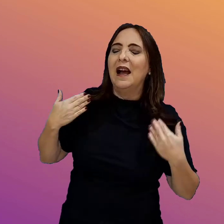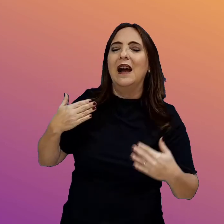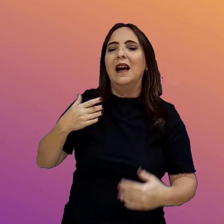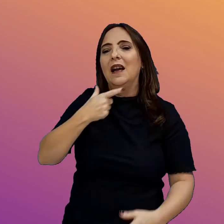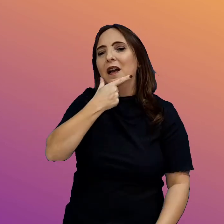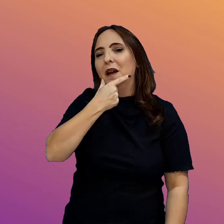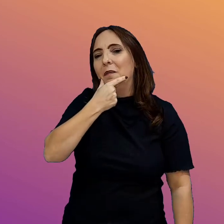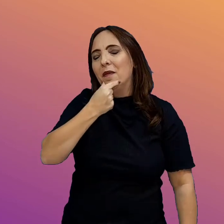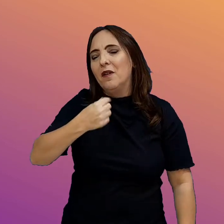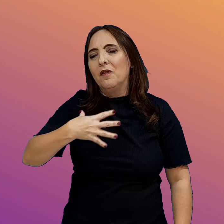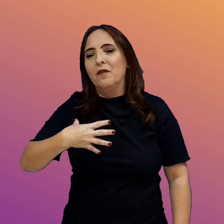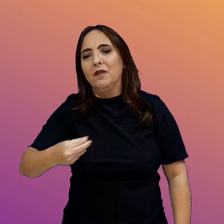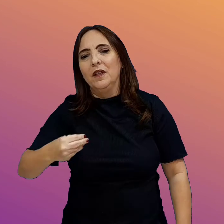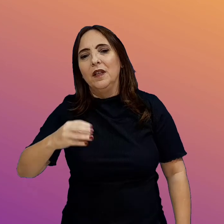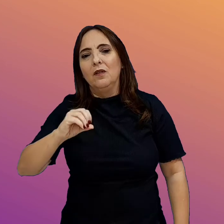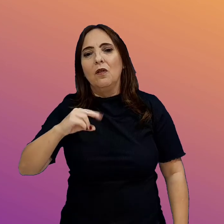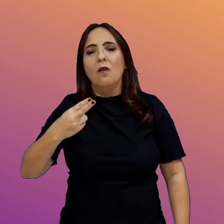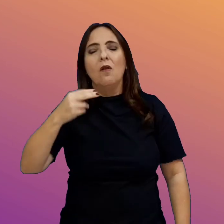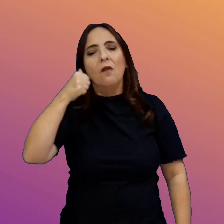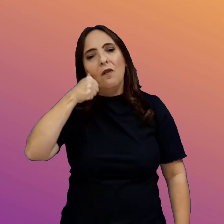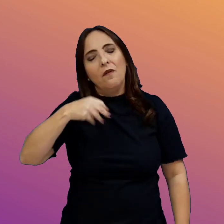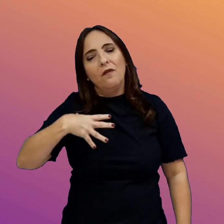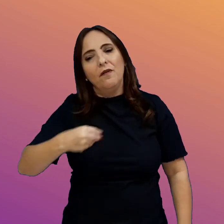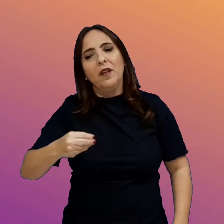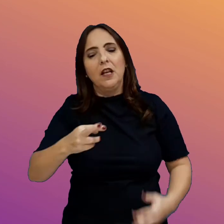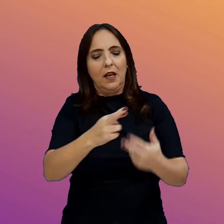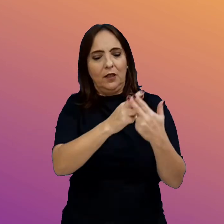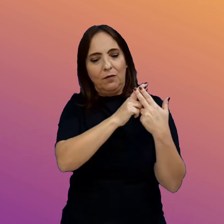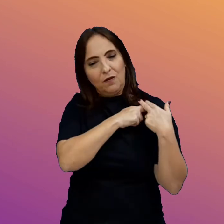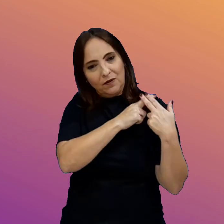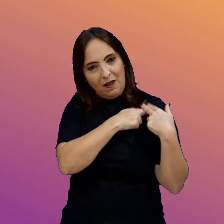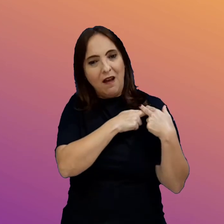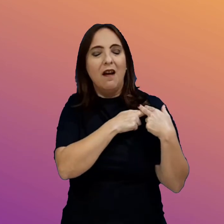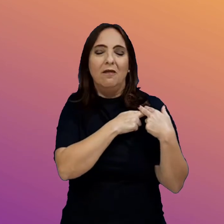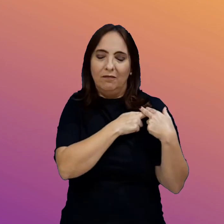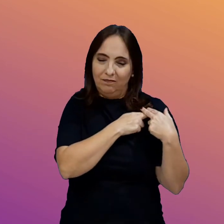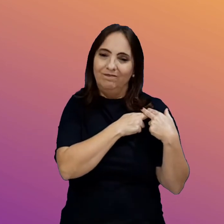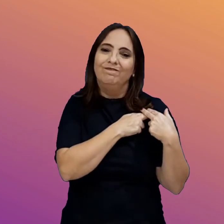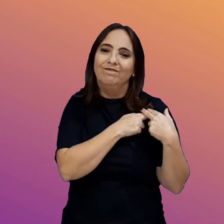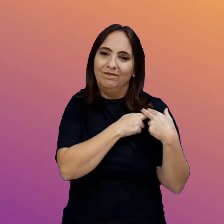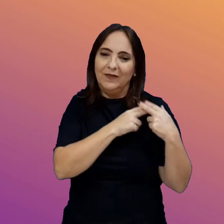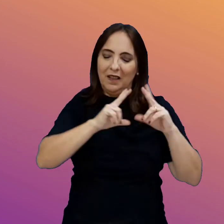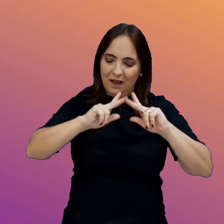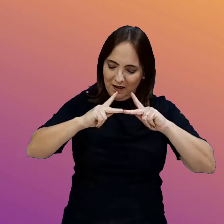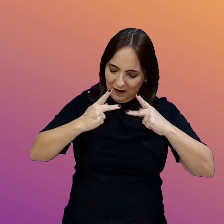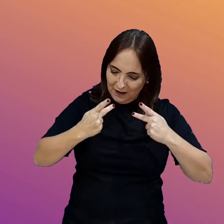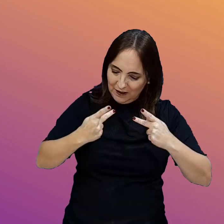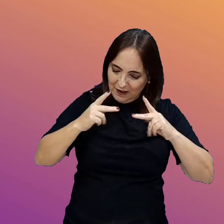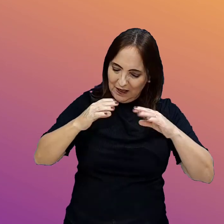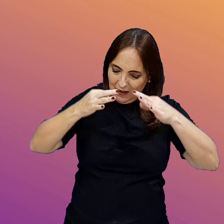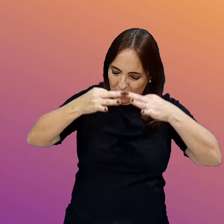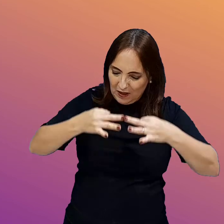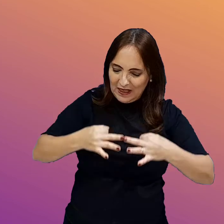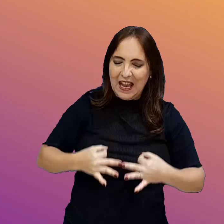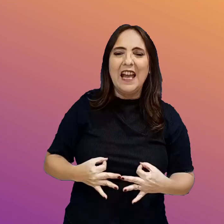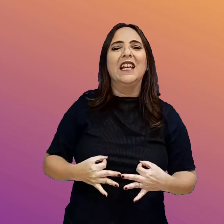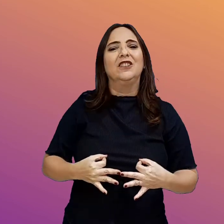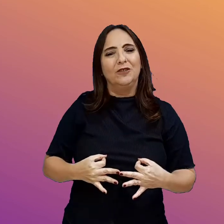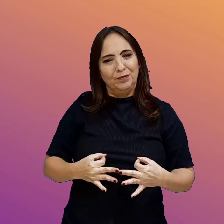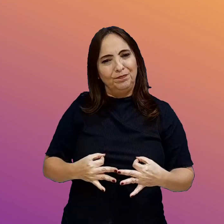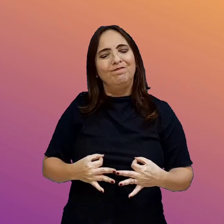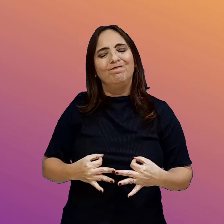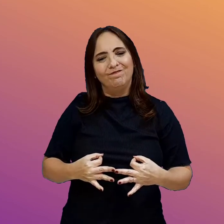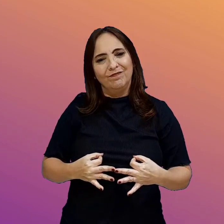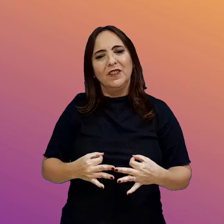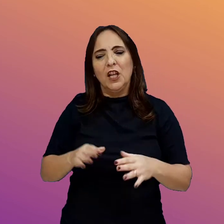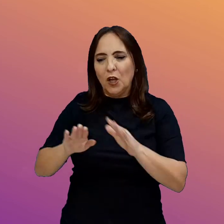filha, é um homem responsável, é uma mulher responsável, é honesto, é idôneo, cuida